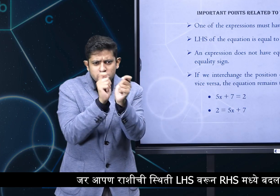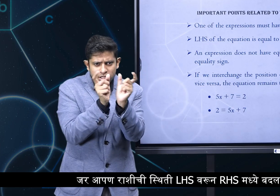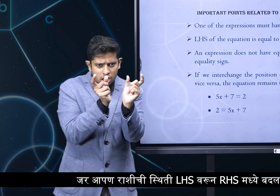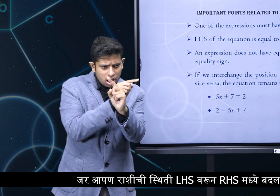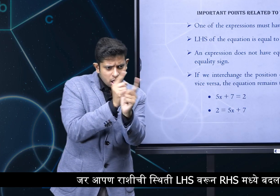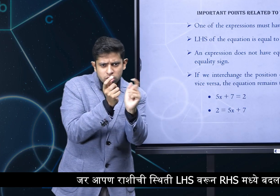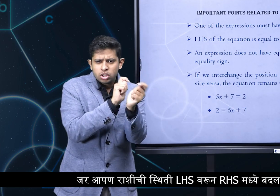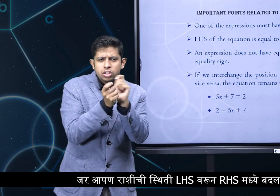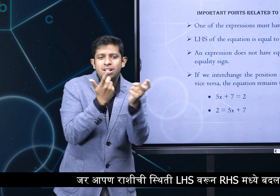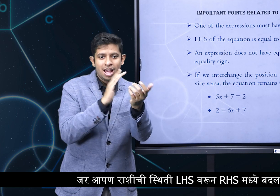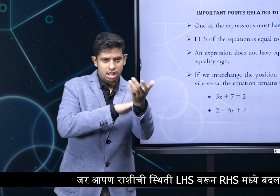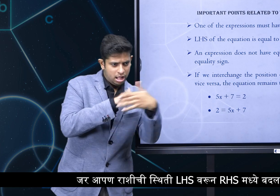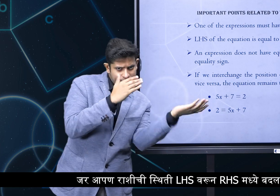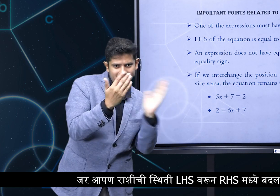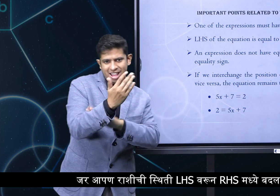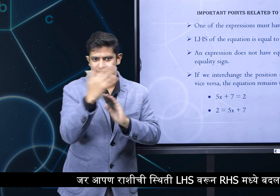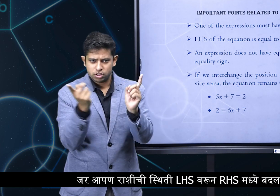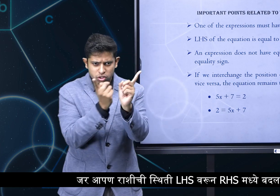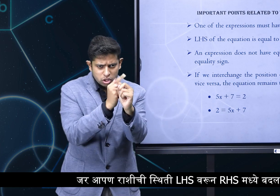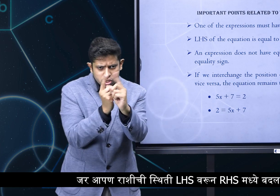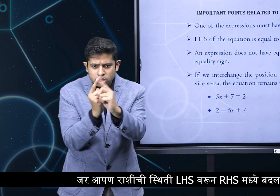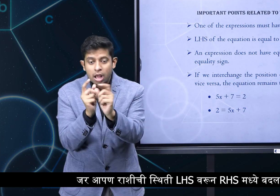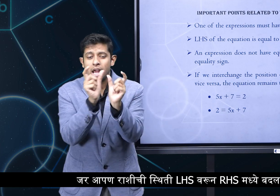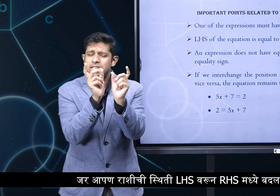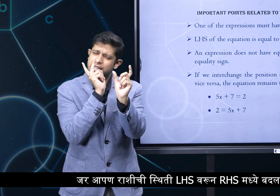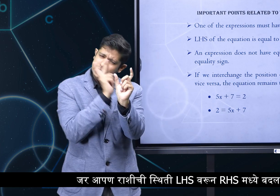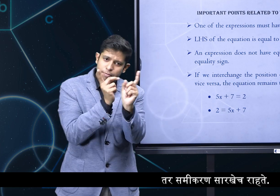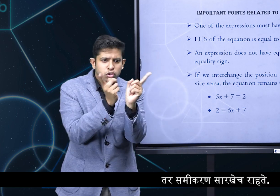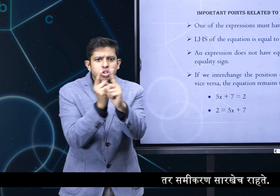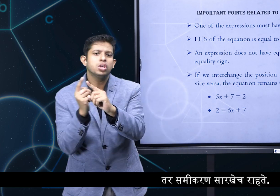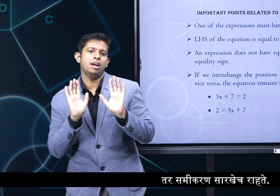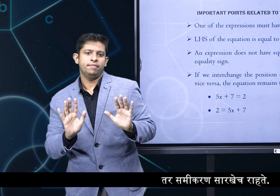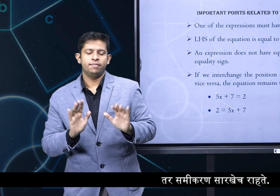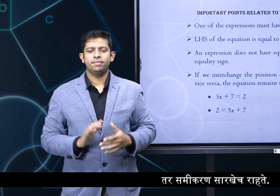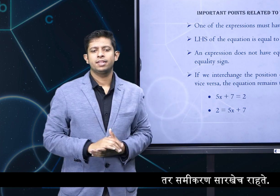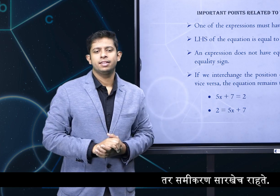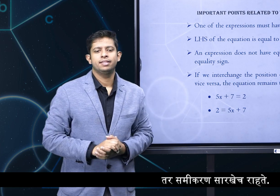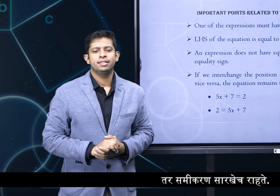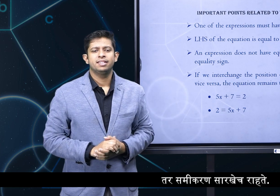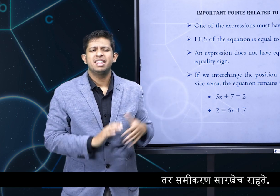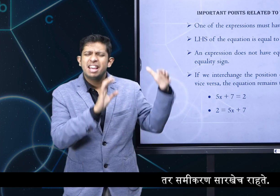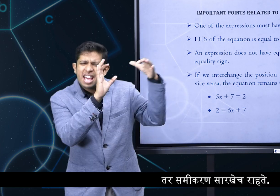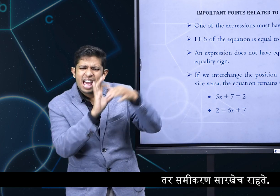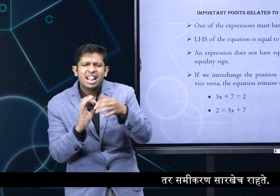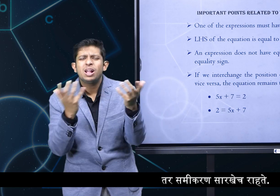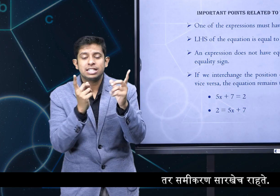वरून RHS मध्ये बदलली किंवा उलट केली तर समीकरण सारखेच राहते.